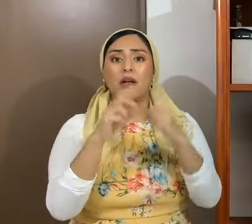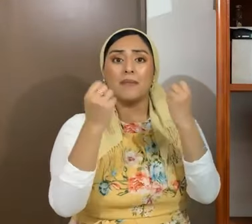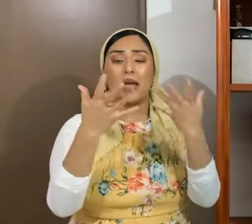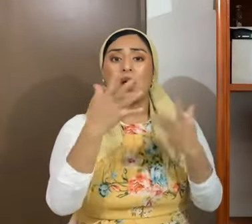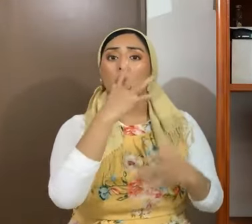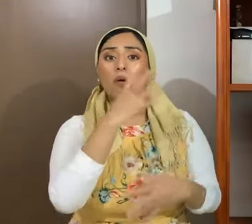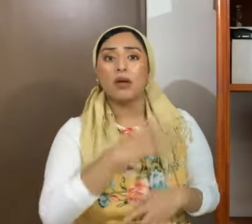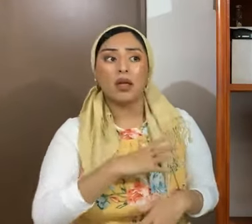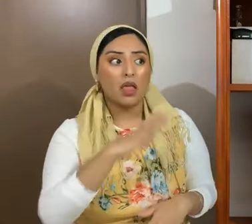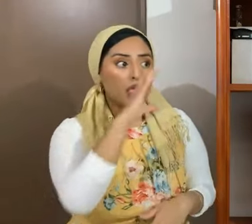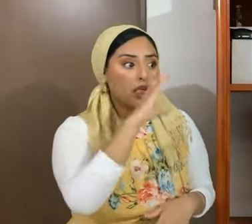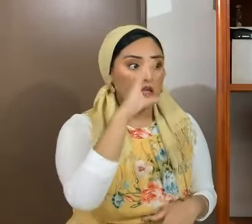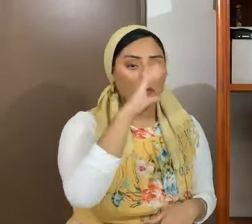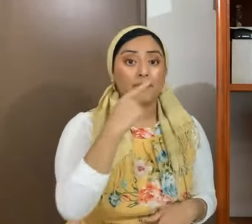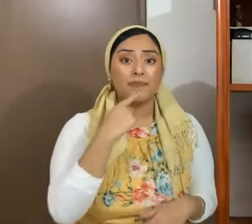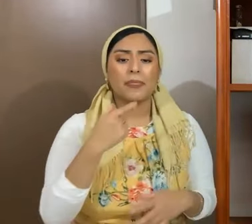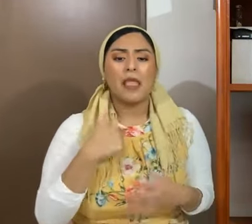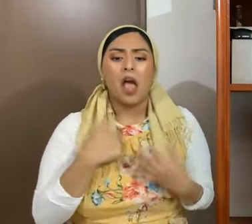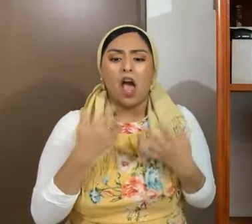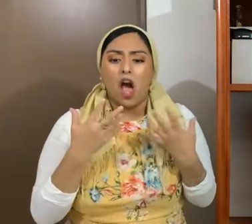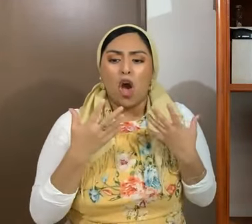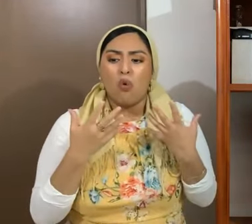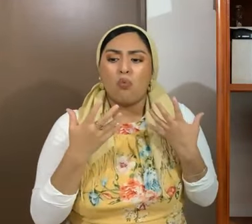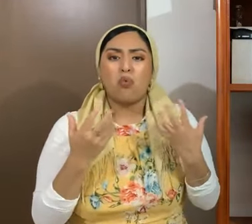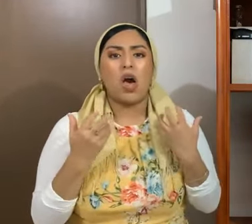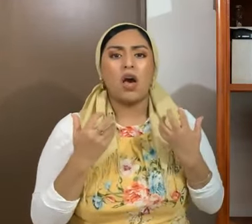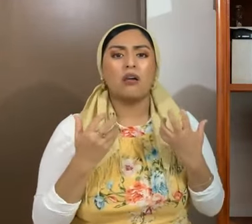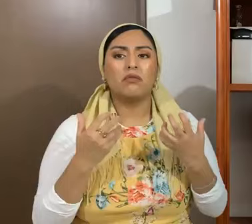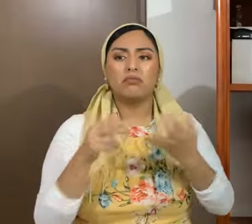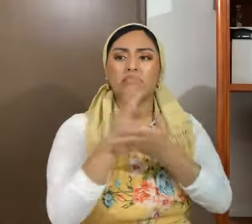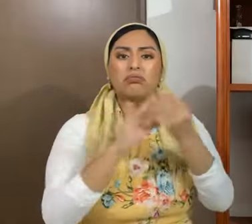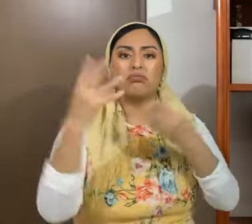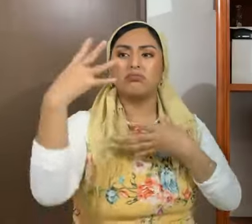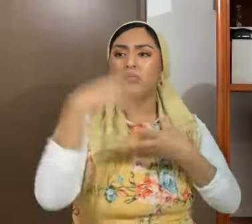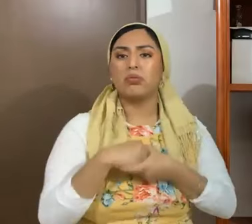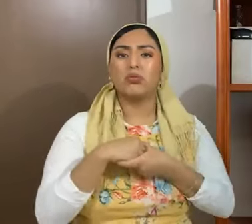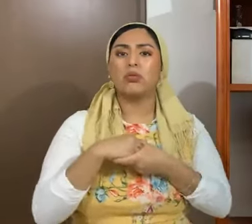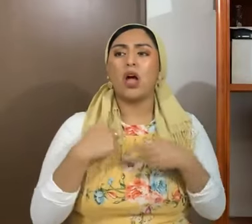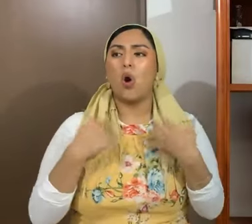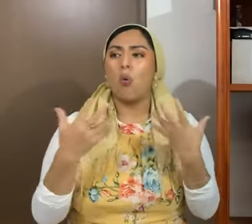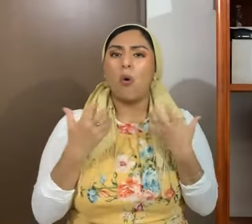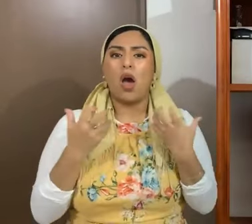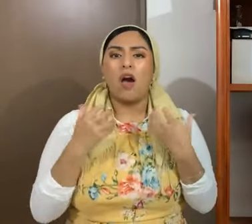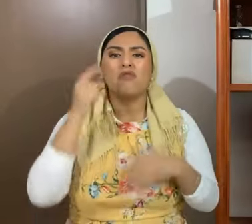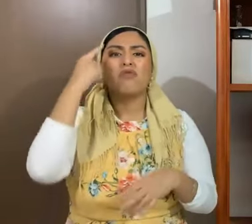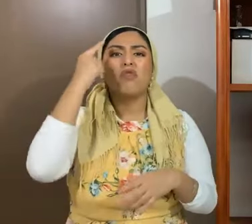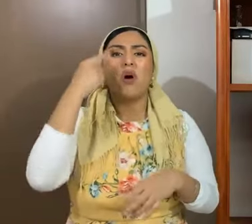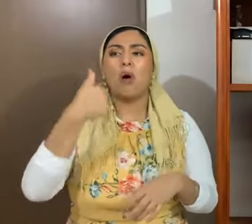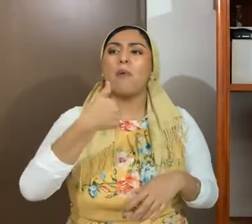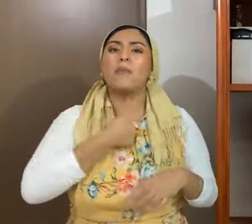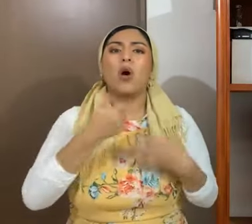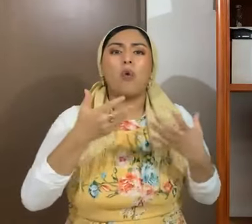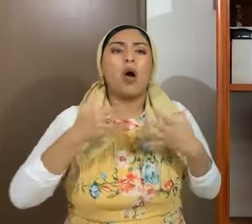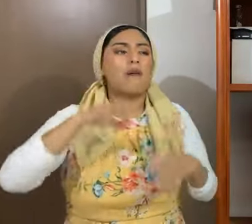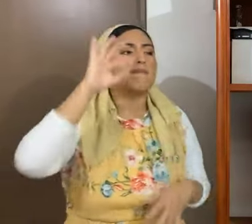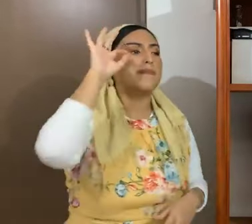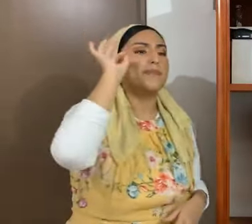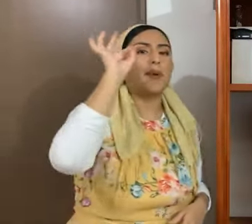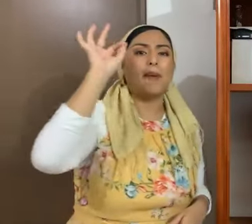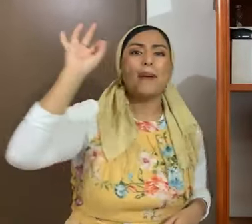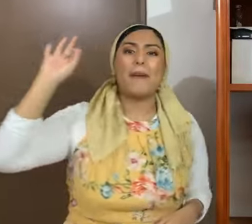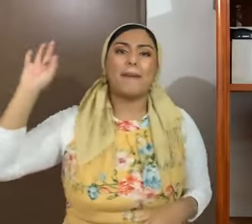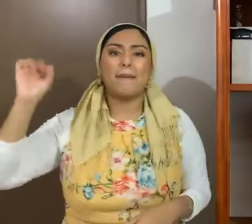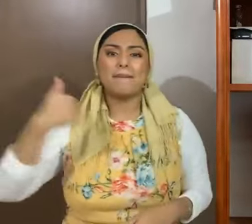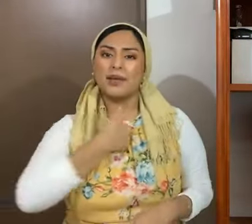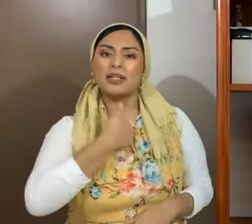mujeres buscan, dicen, es que yo quiero tener los dones del Ruach HaKodesh, yo quiero tener unción, ¿para qué? Para ocupar el lugar